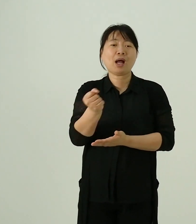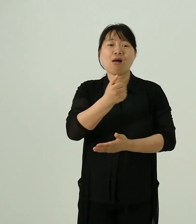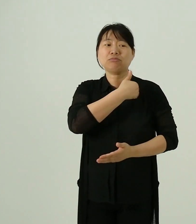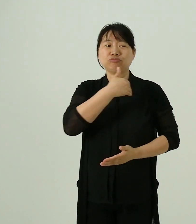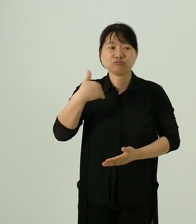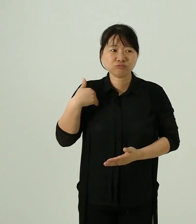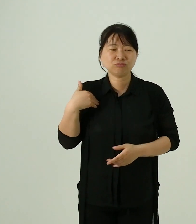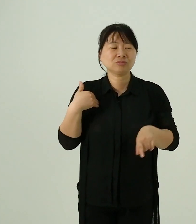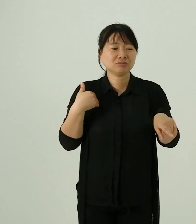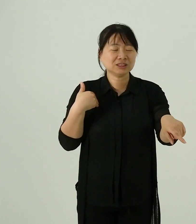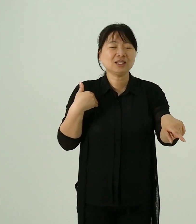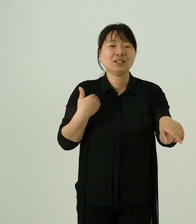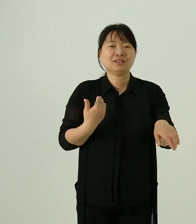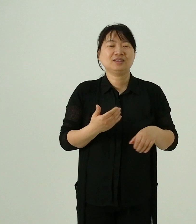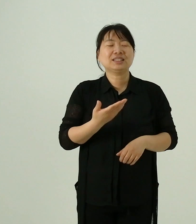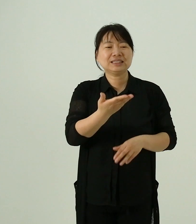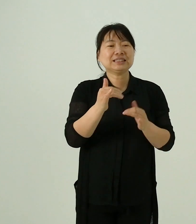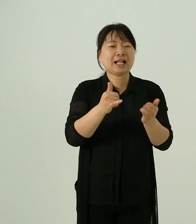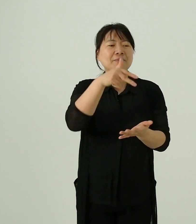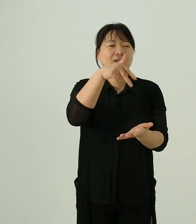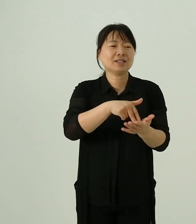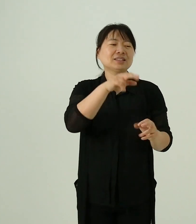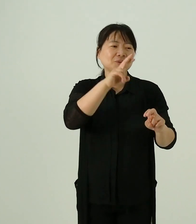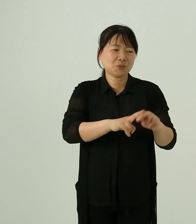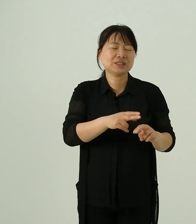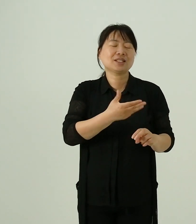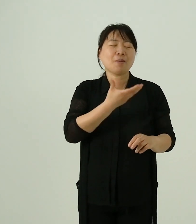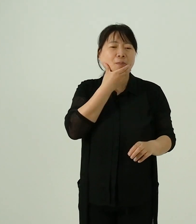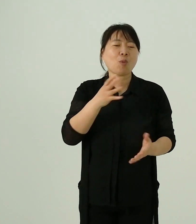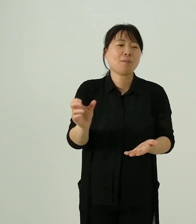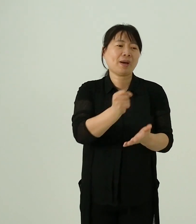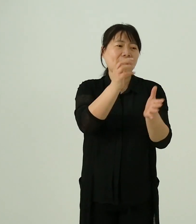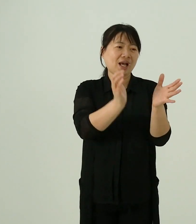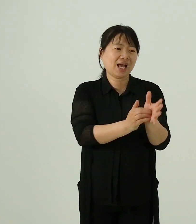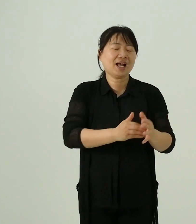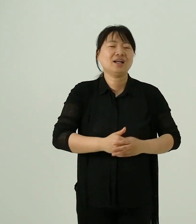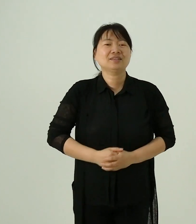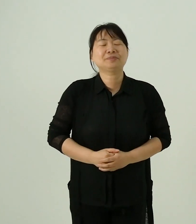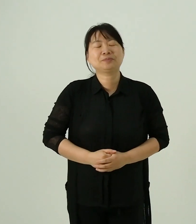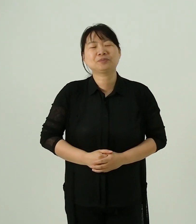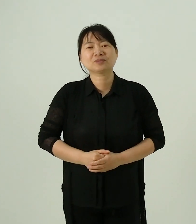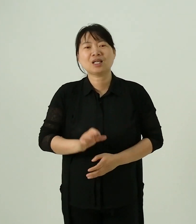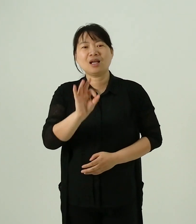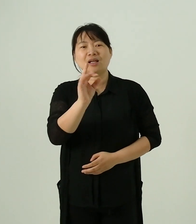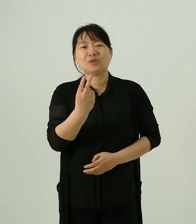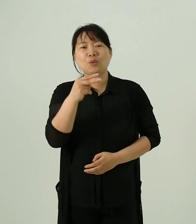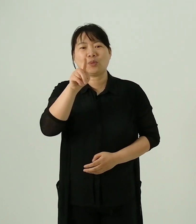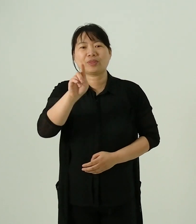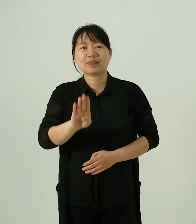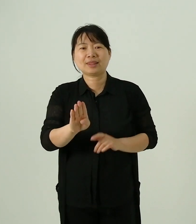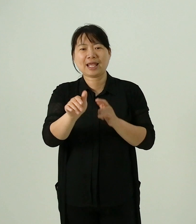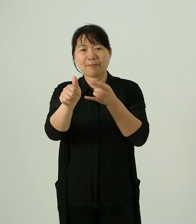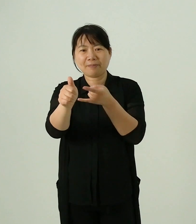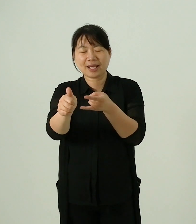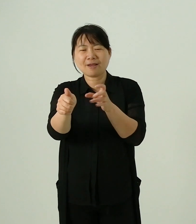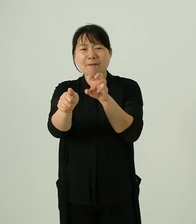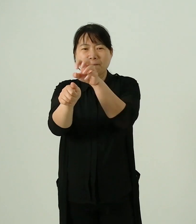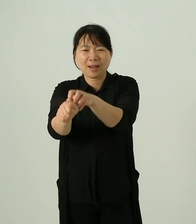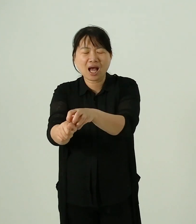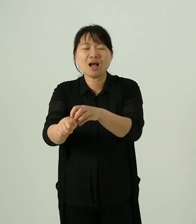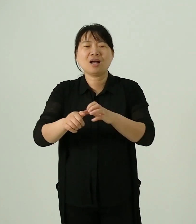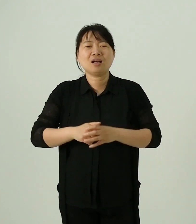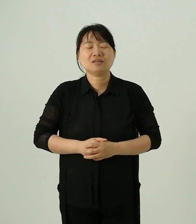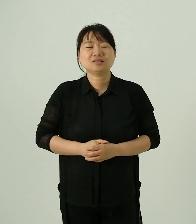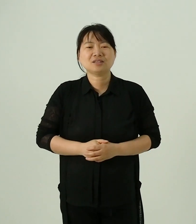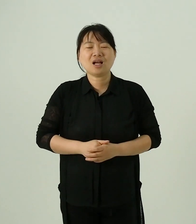그 땅이. 한 시대가 요셉에게 들러붙어서 요셉을 죽이려고 감옥에